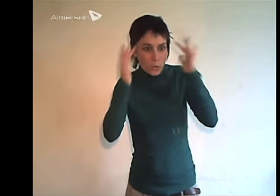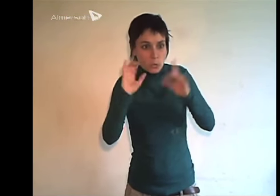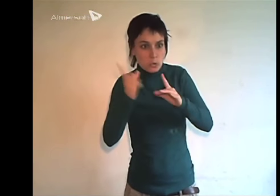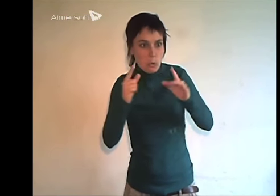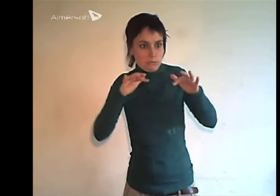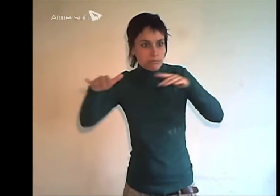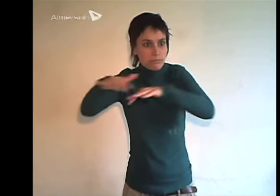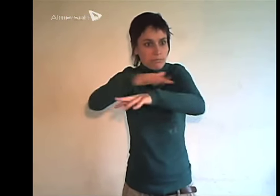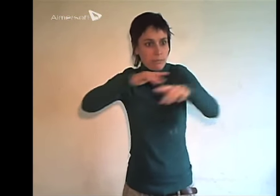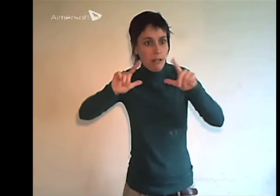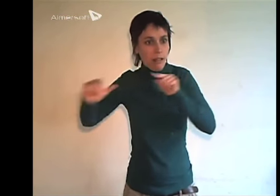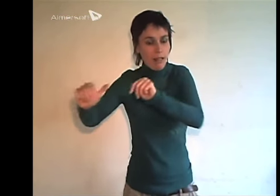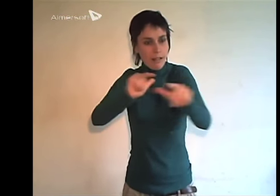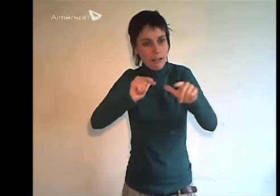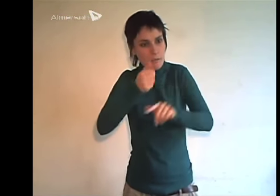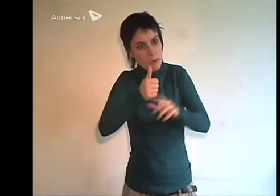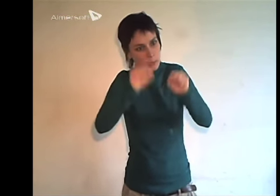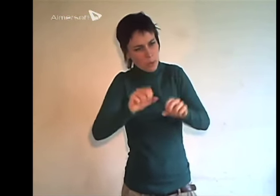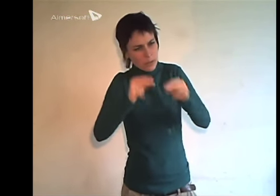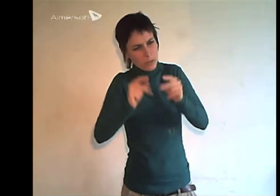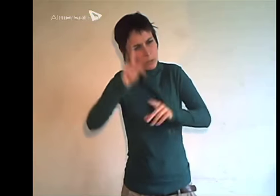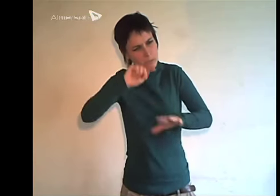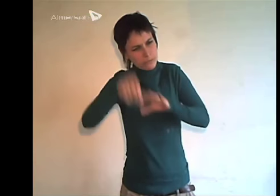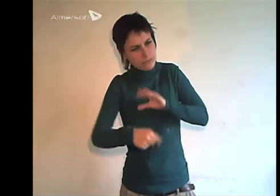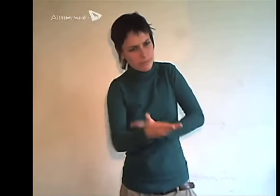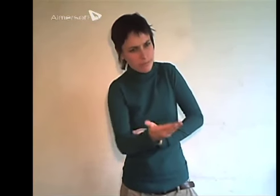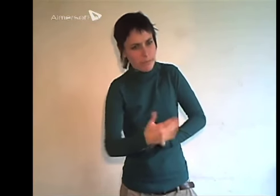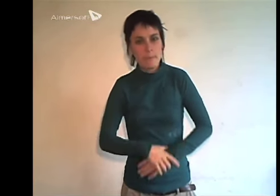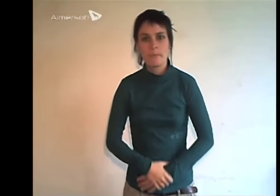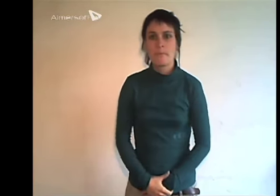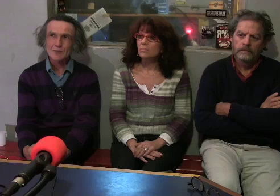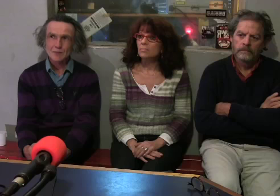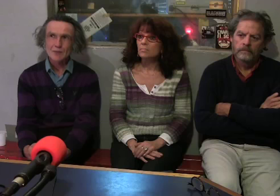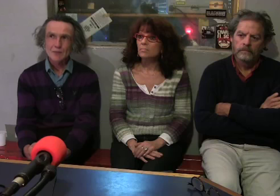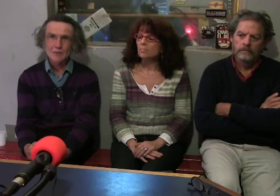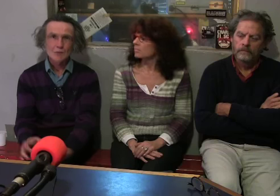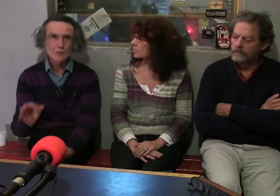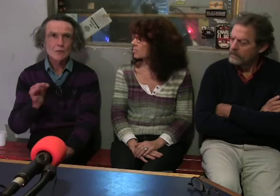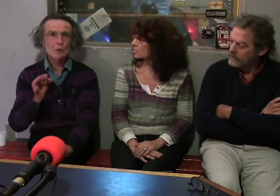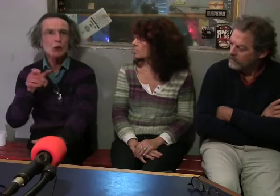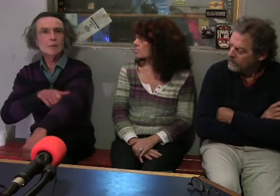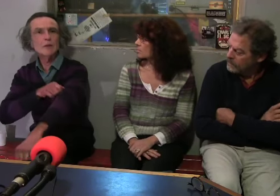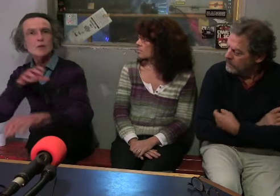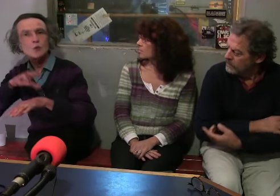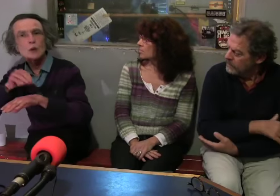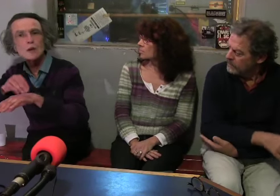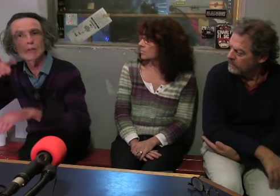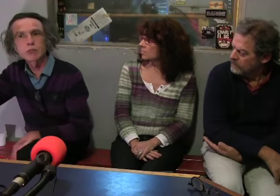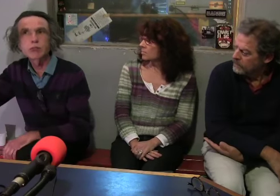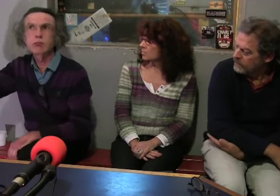Est-ce que tu peux nous en revenir sur cette expérience ? Oui.